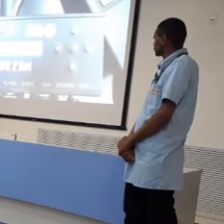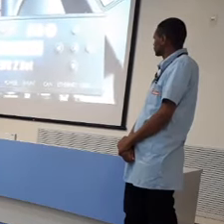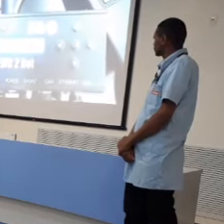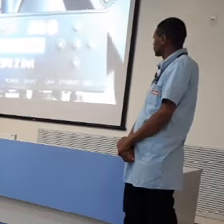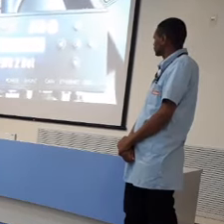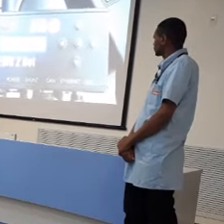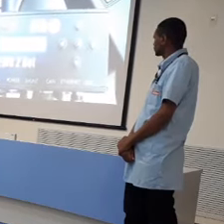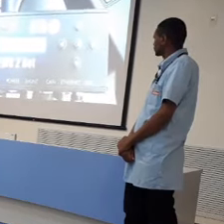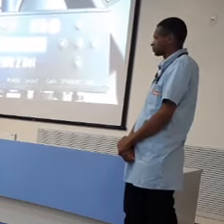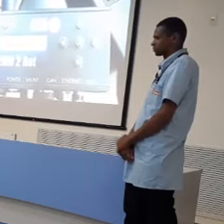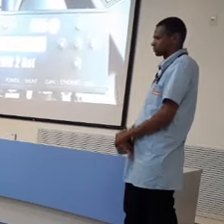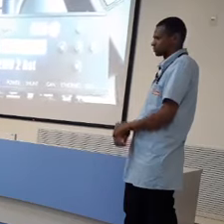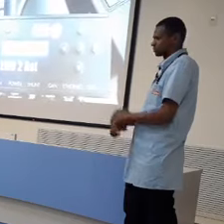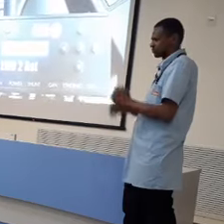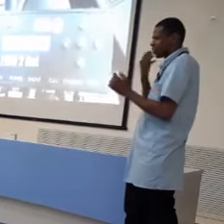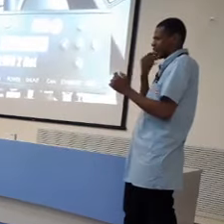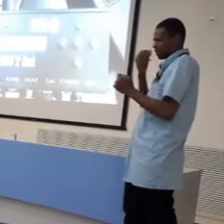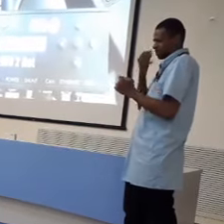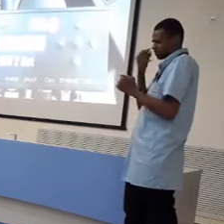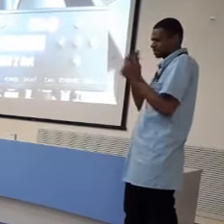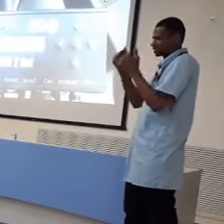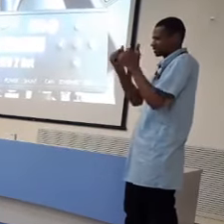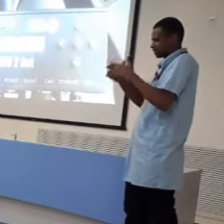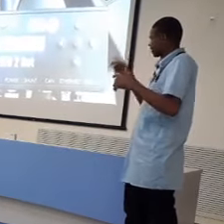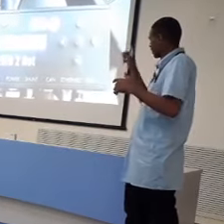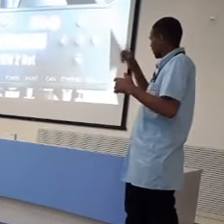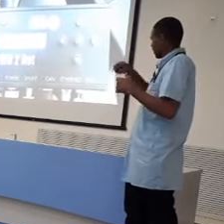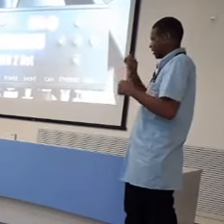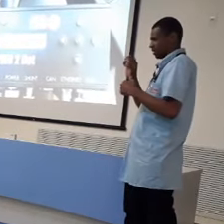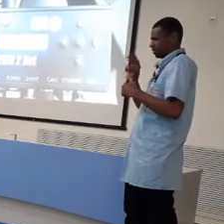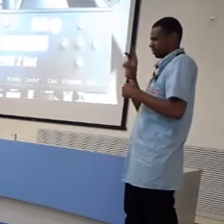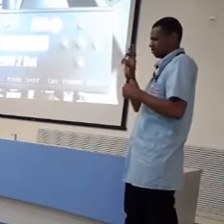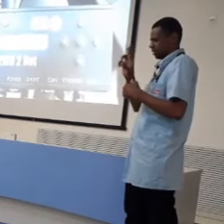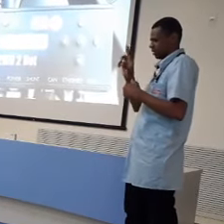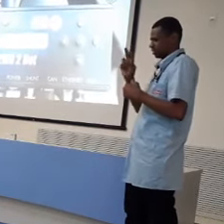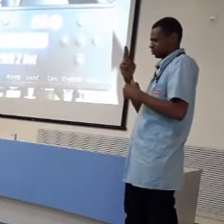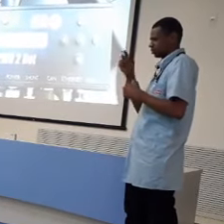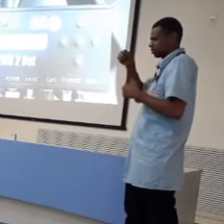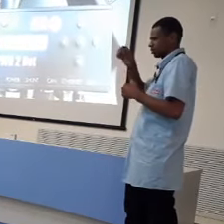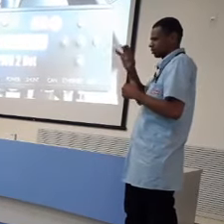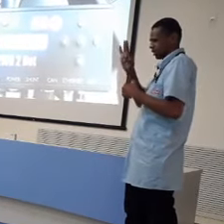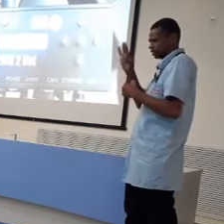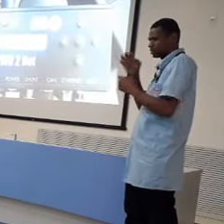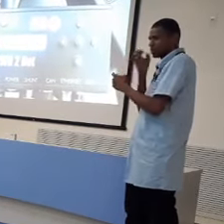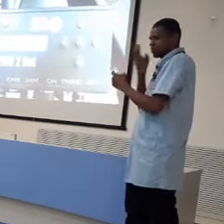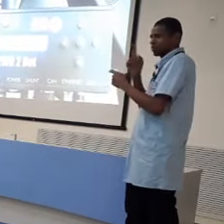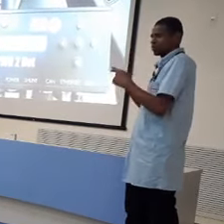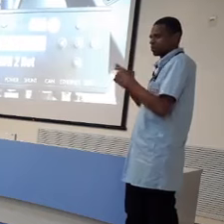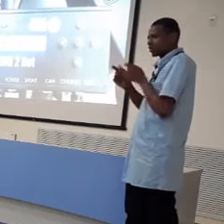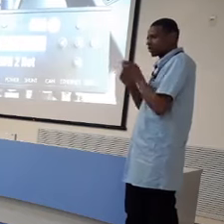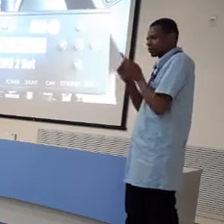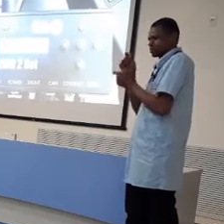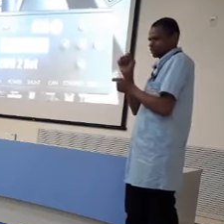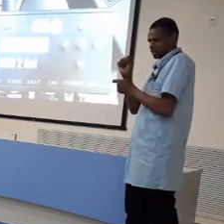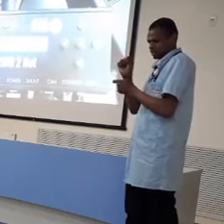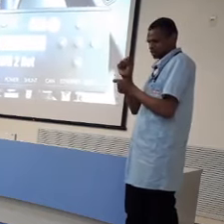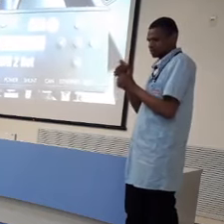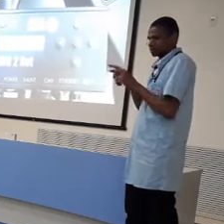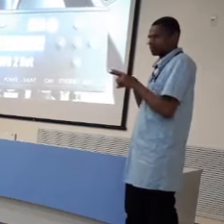Ele é um economizador de gás, além de eliminar os picos no início da soldagem, ele também faz